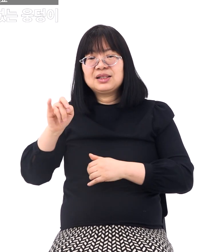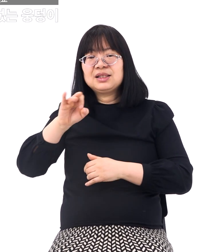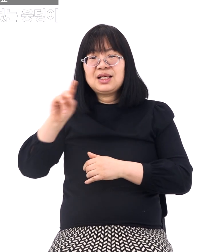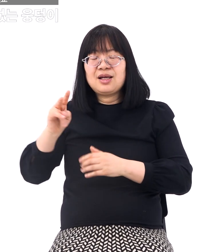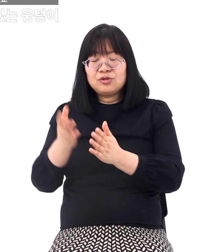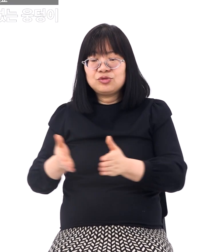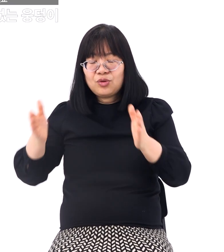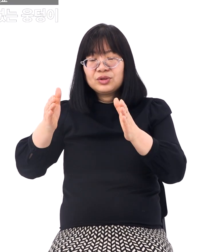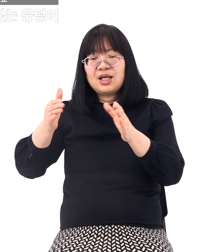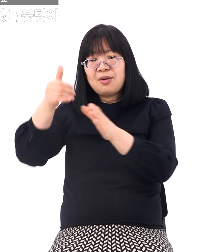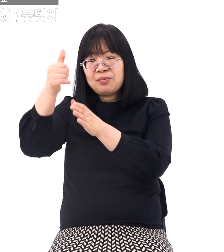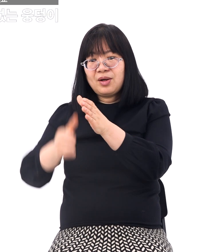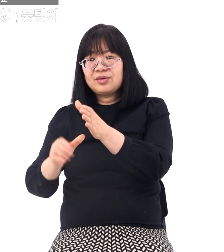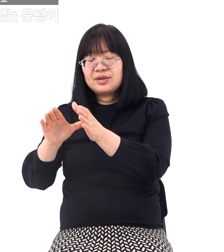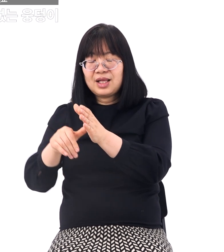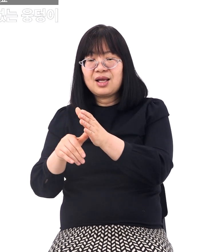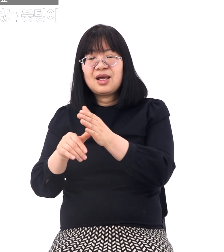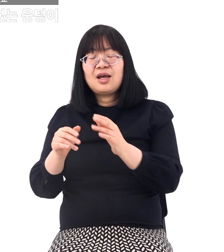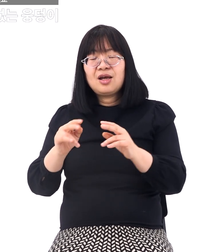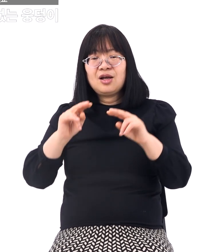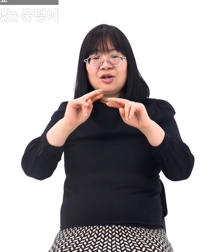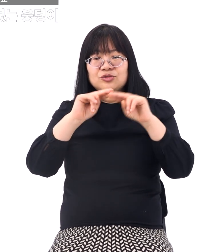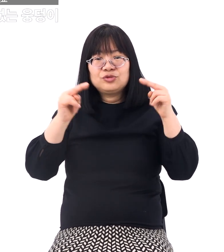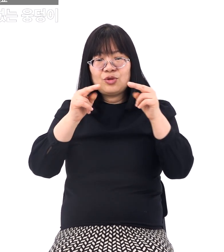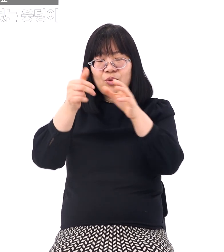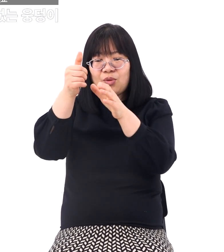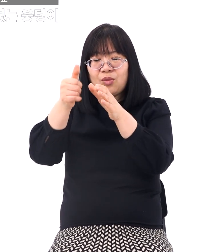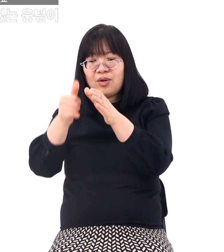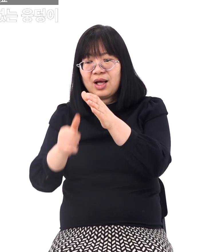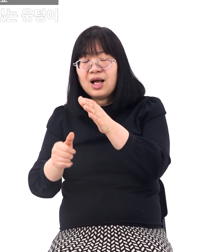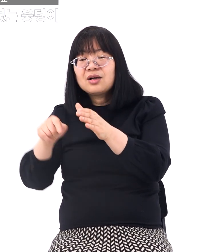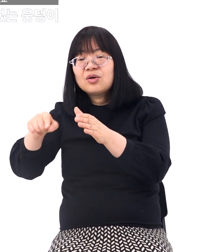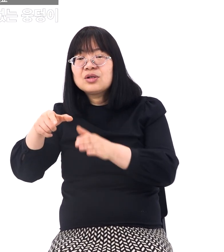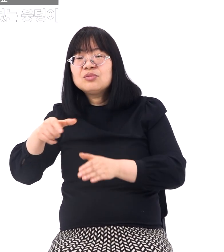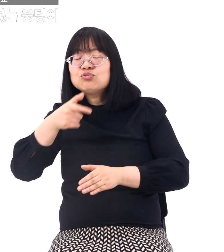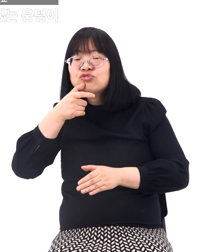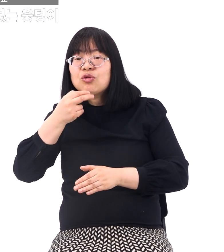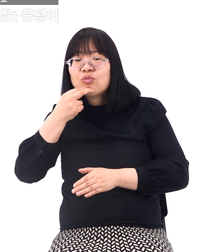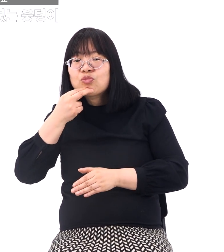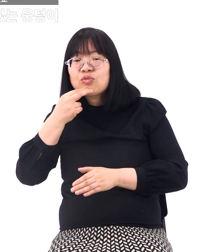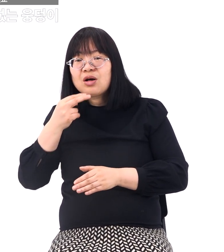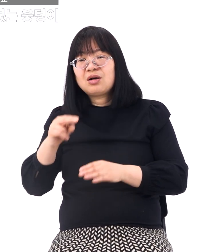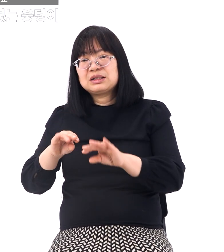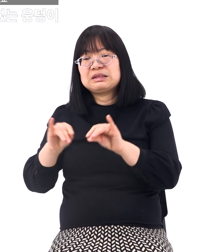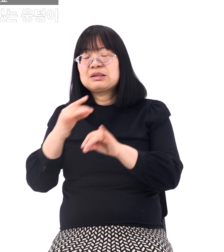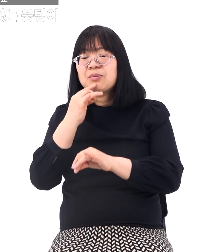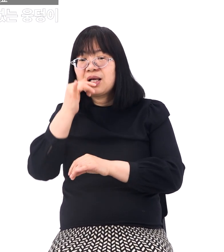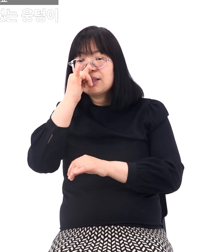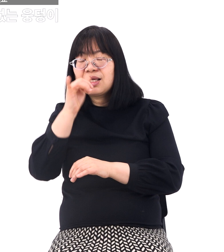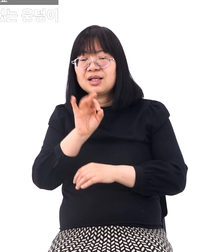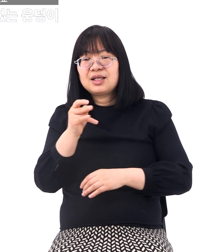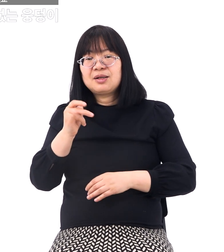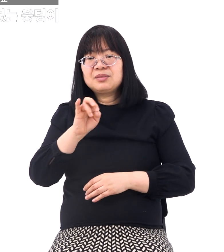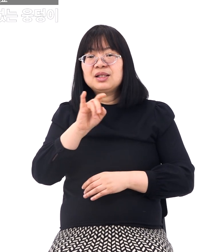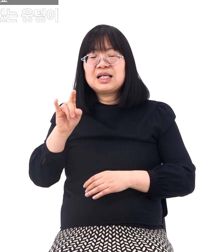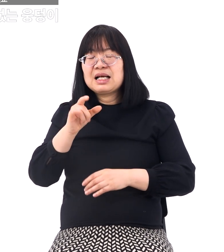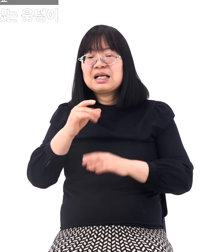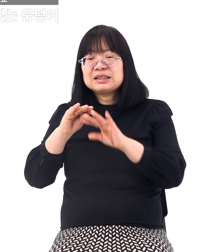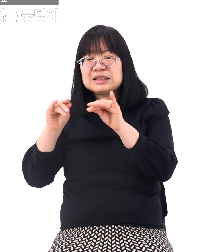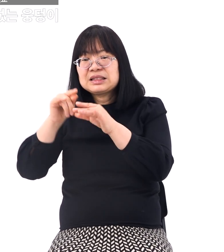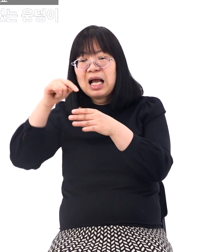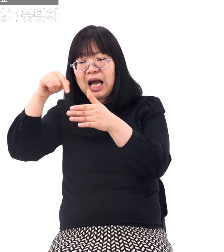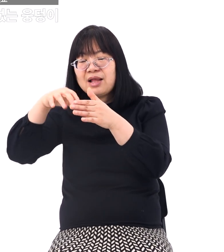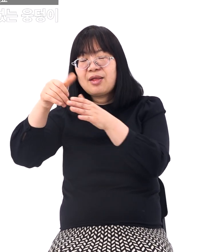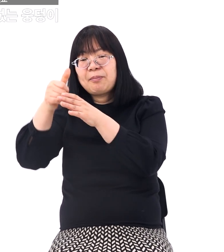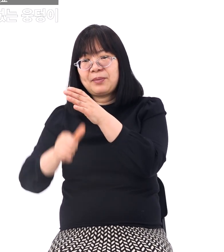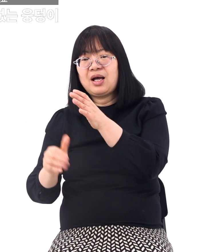때에 예레미야를 줄로 달아내렸는데 그 구덩이에는 물이 없고 진창뿐이므로 예레미야가 진창 속에